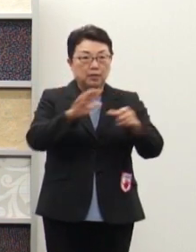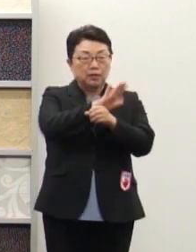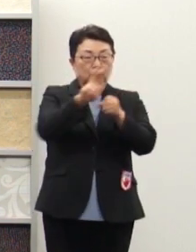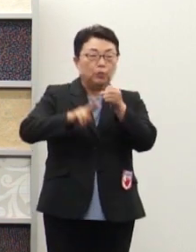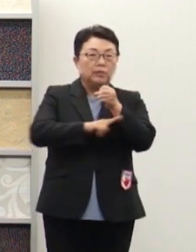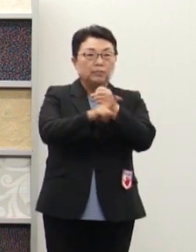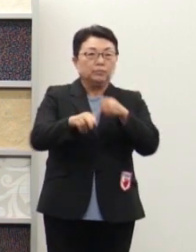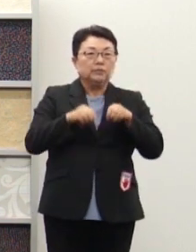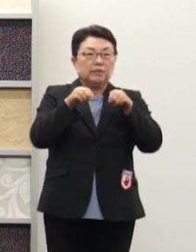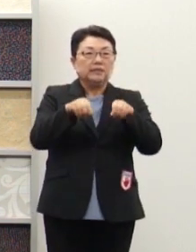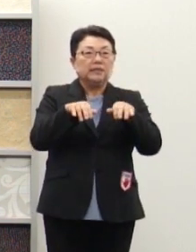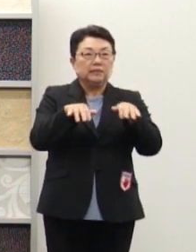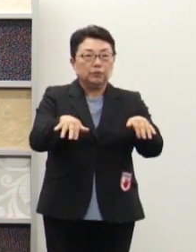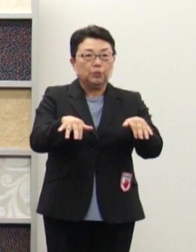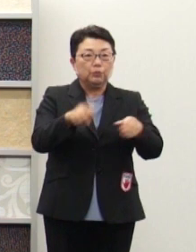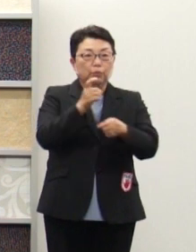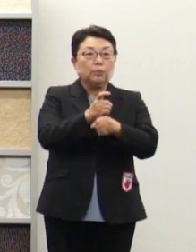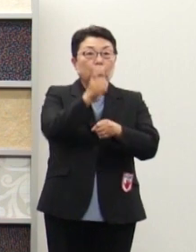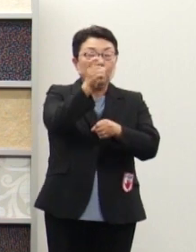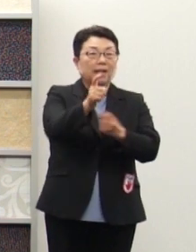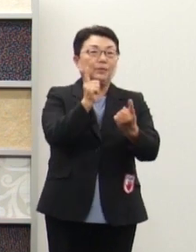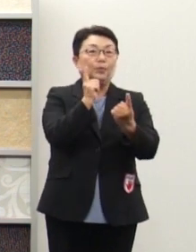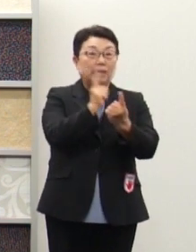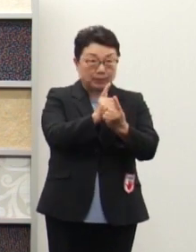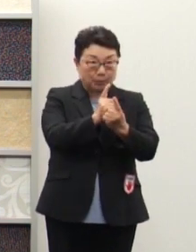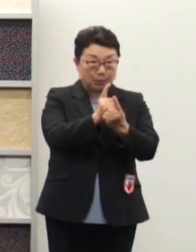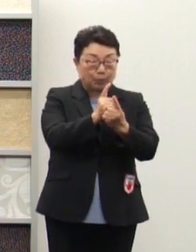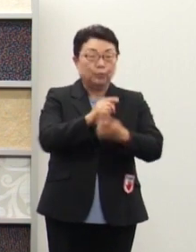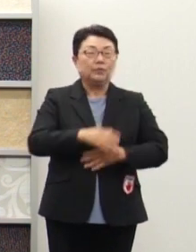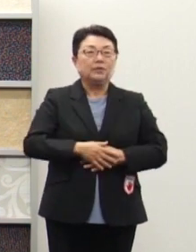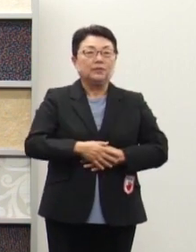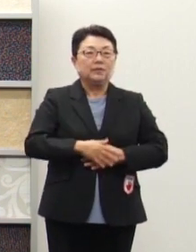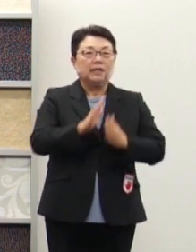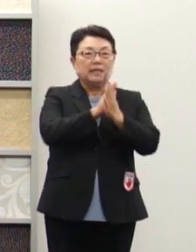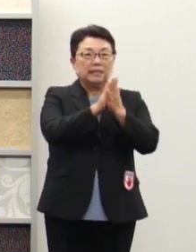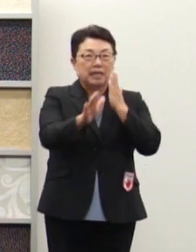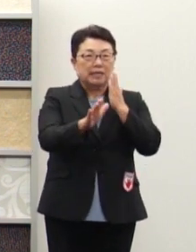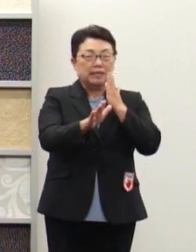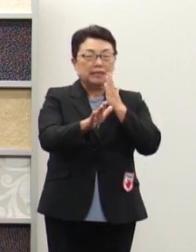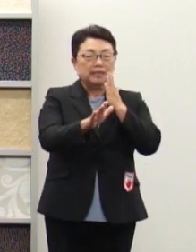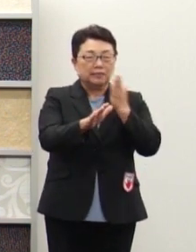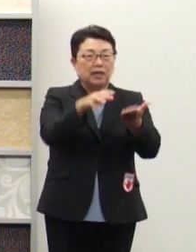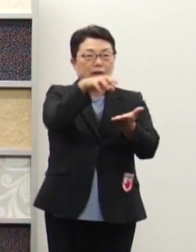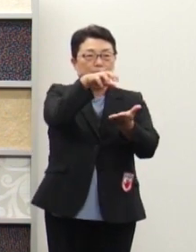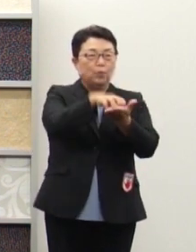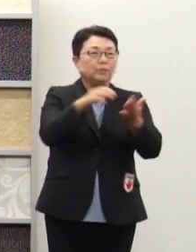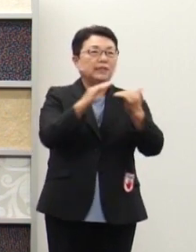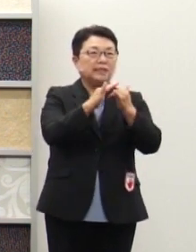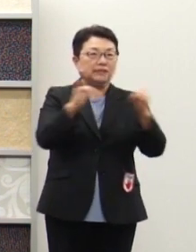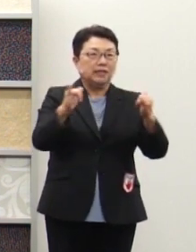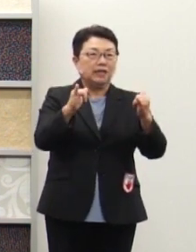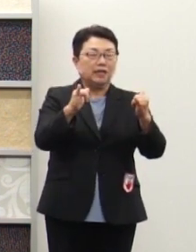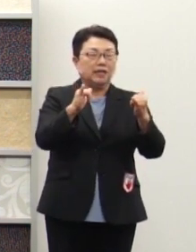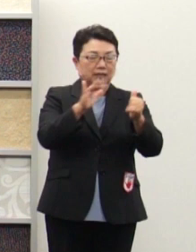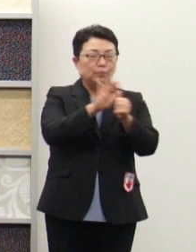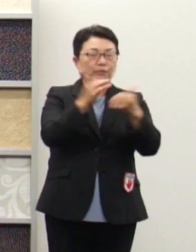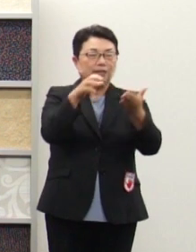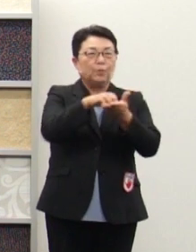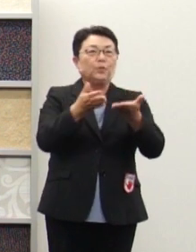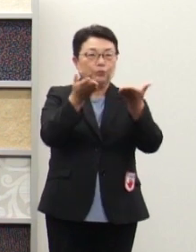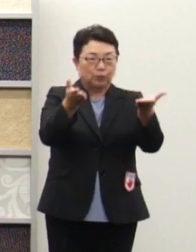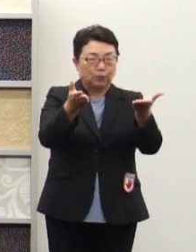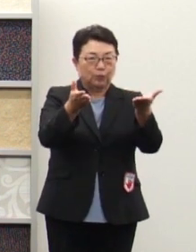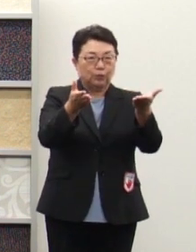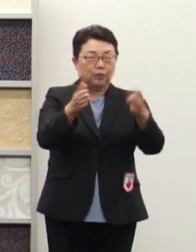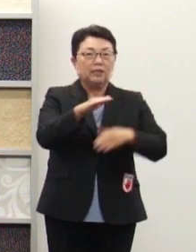コロナウイルス感染症への当面の対応について、県政功績者表彰について、令和3年度学校